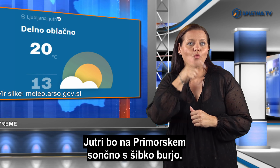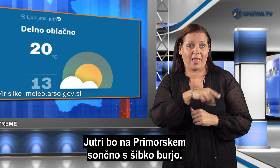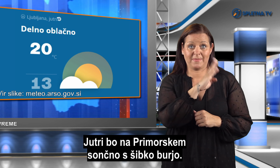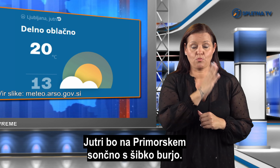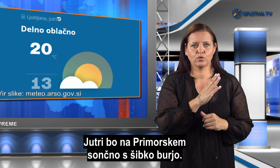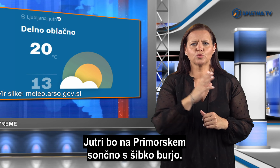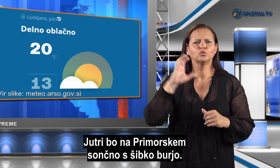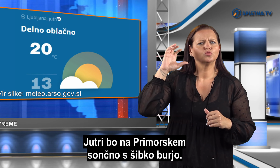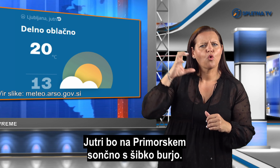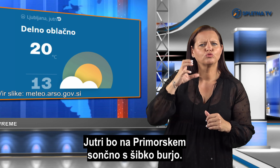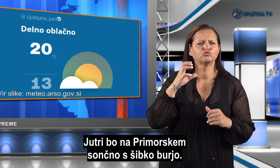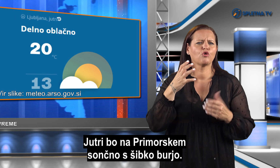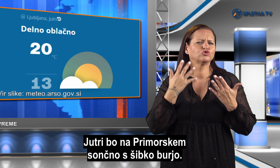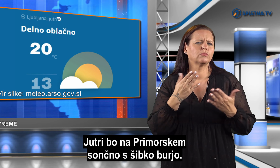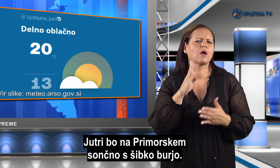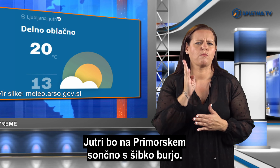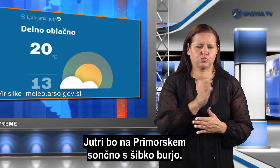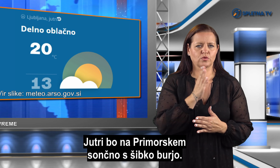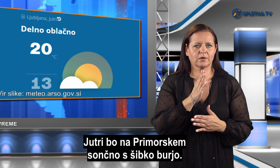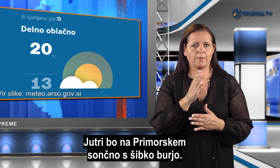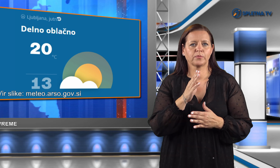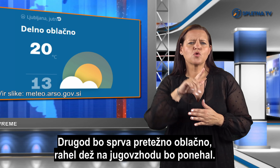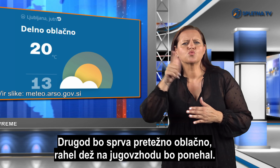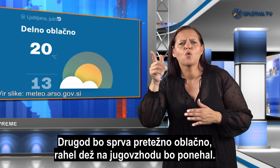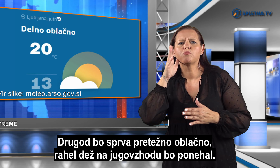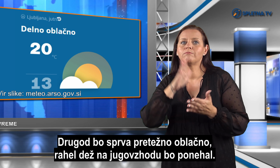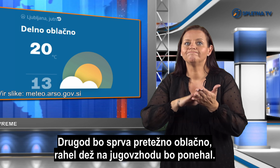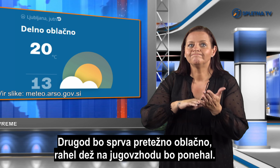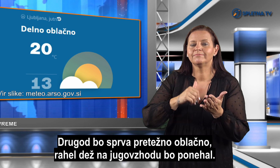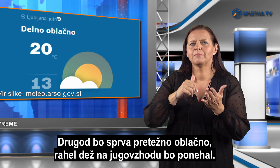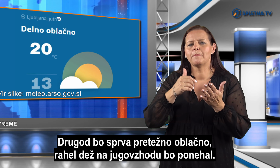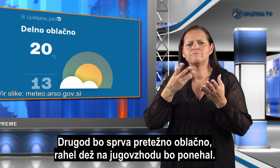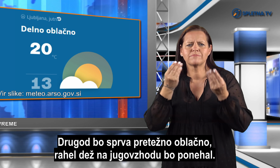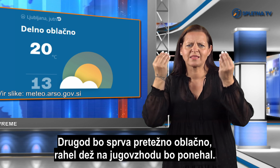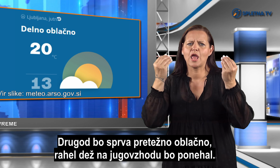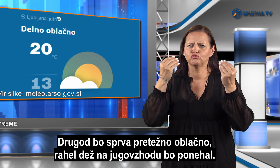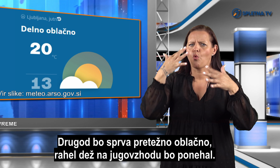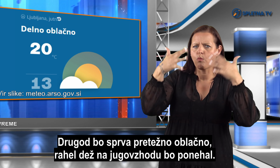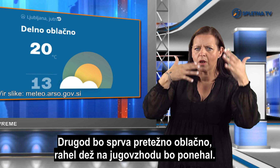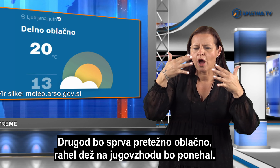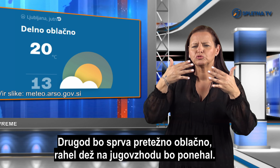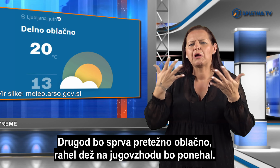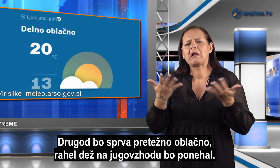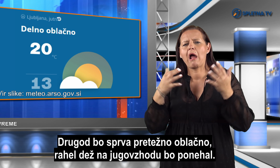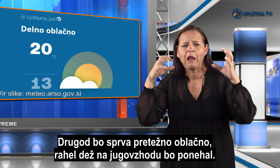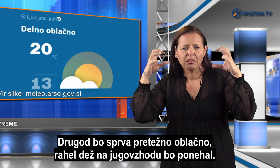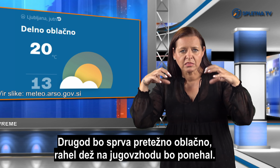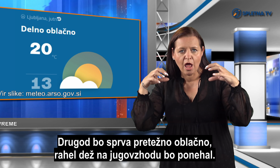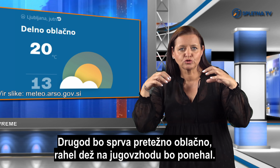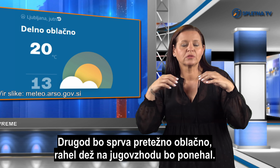bo na Primorskem sončno s šibko burjo, drugod bo sprva pretežno oblačno, rahel dež na jugovzhodu